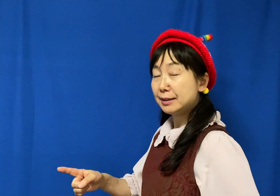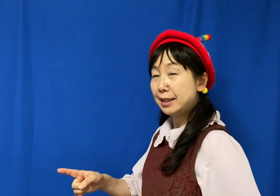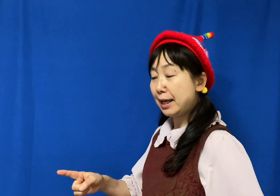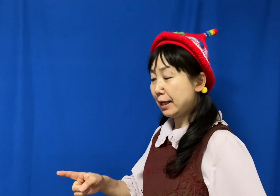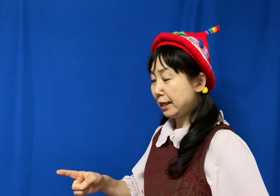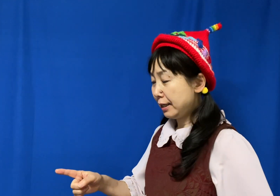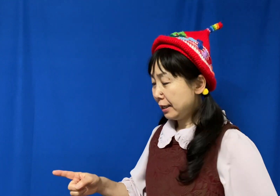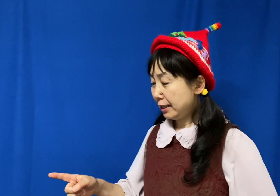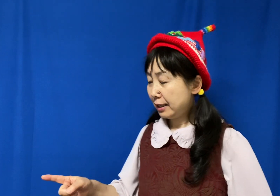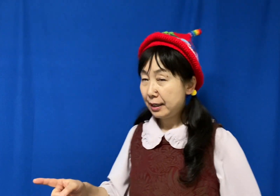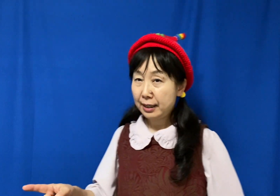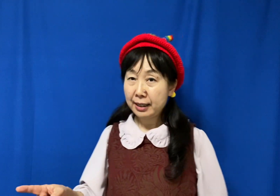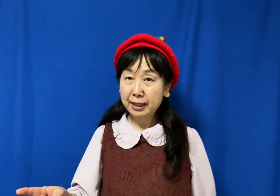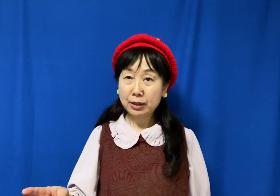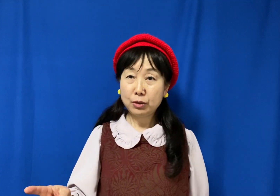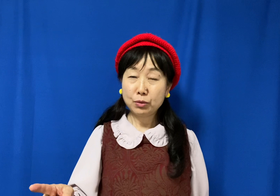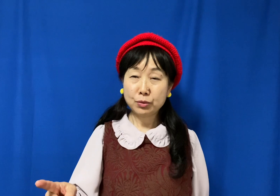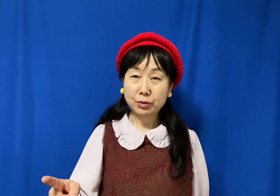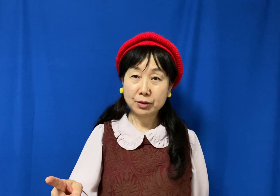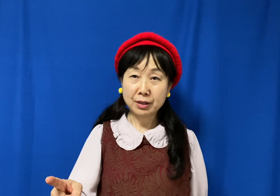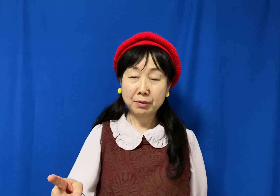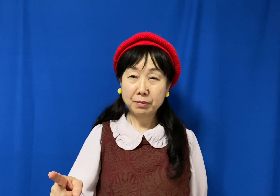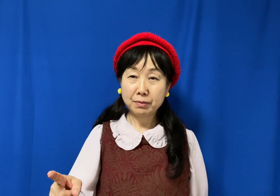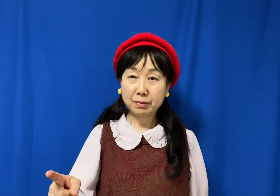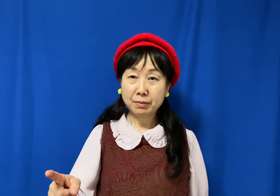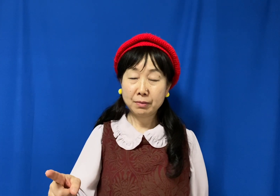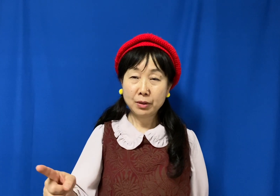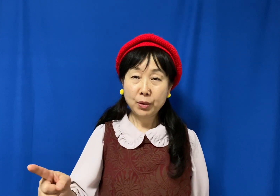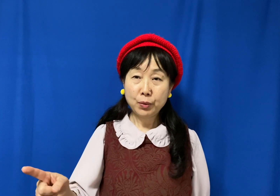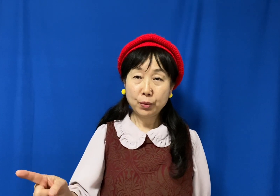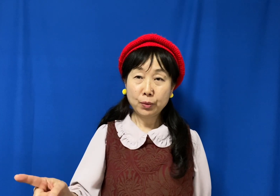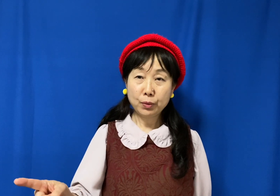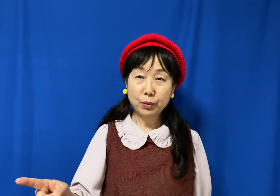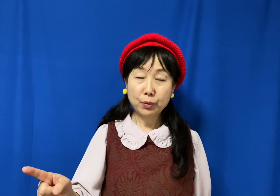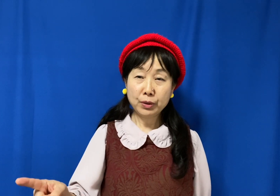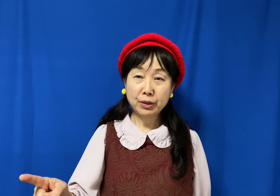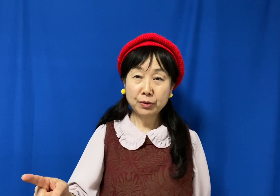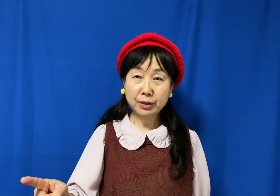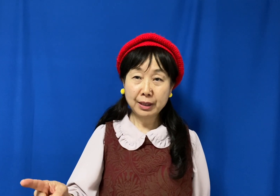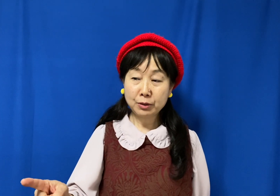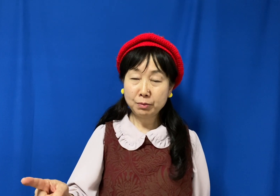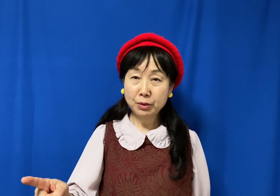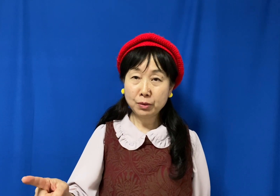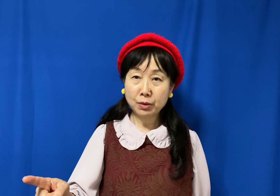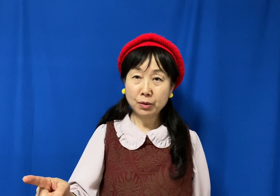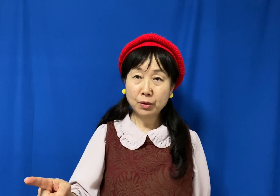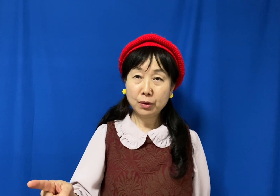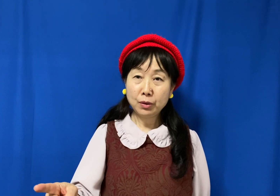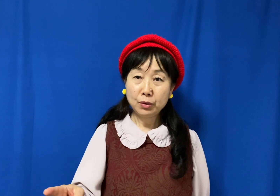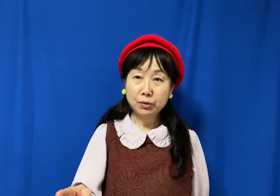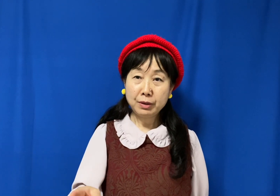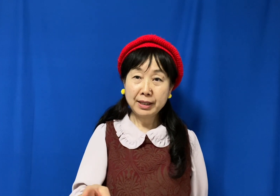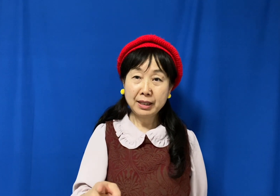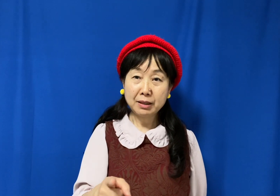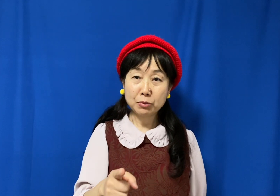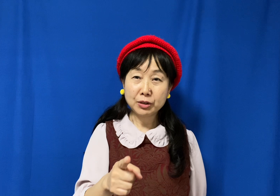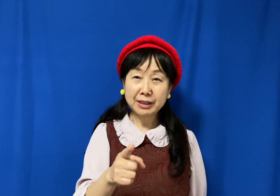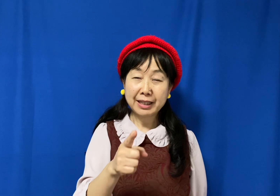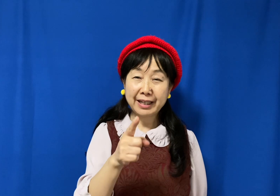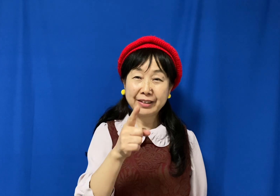して、そうですね、横に置いた指を上に持ち上げる